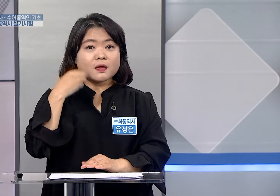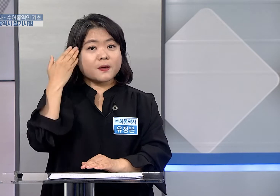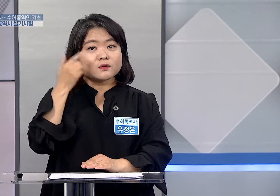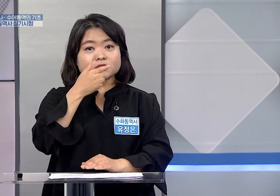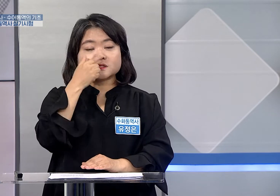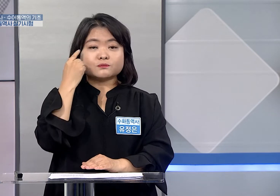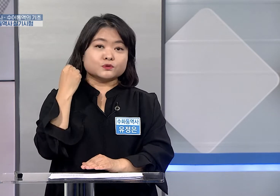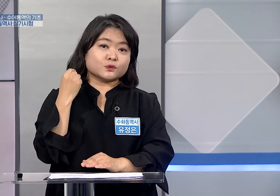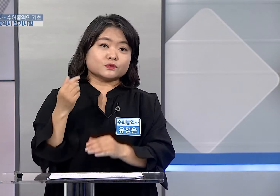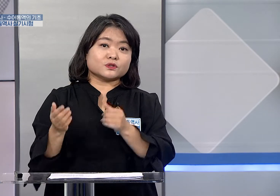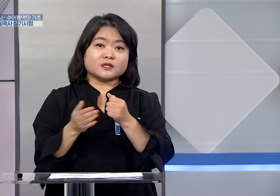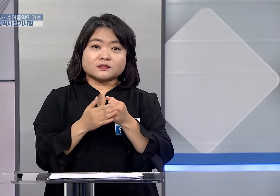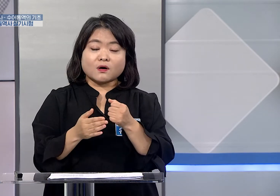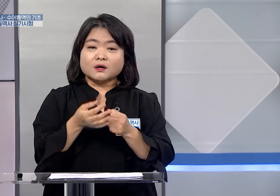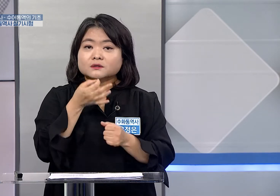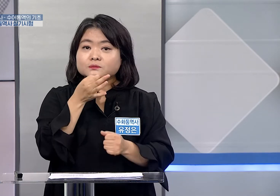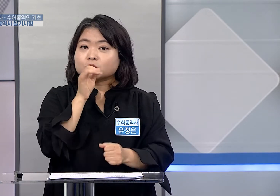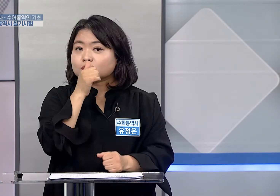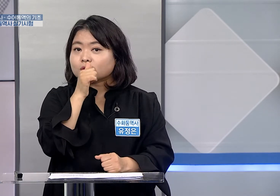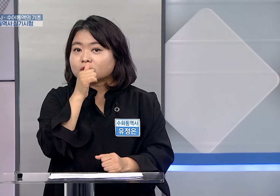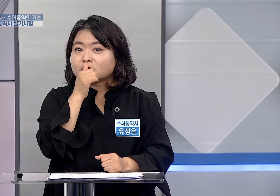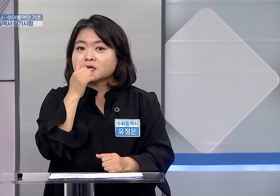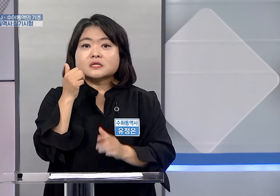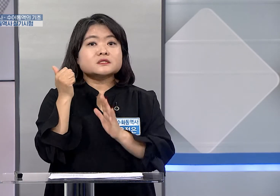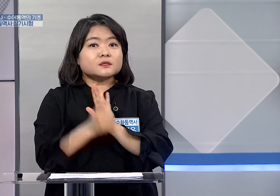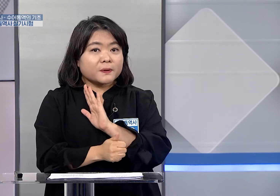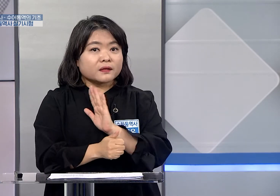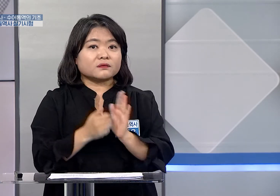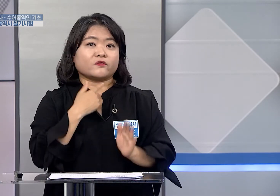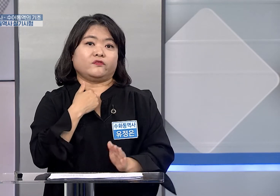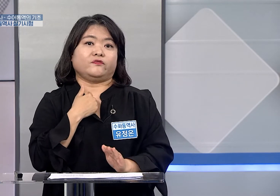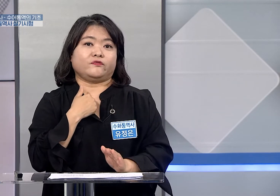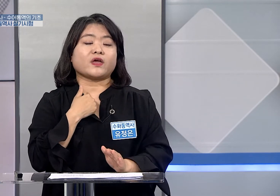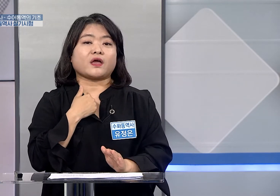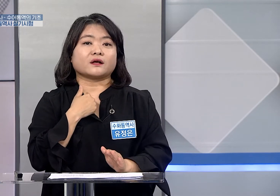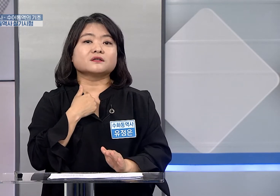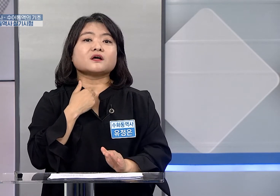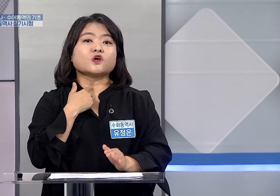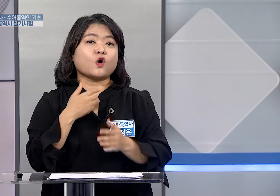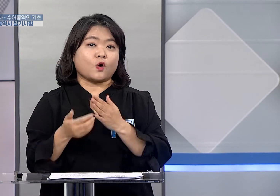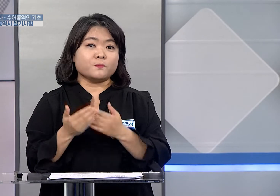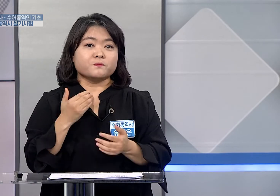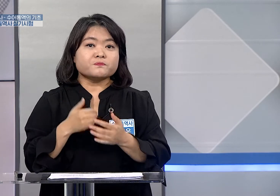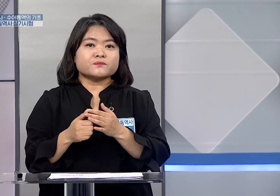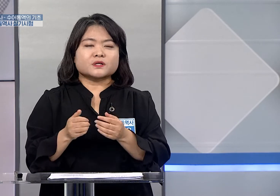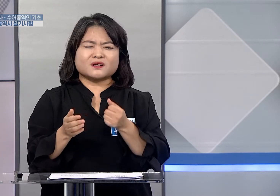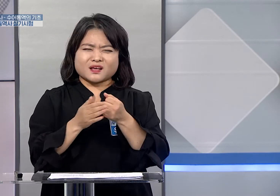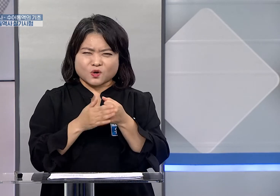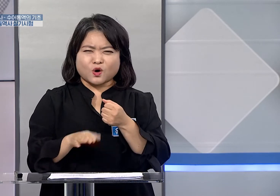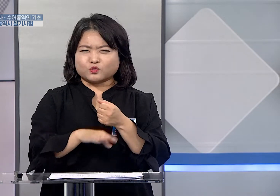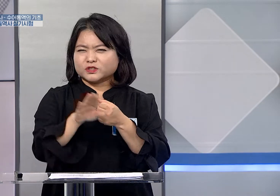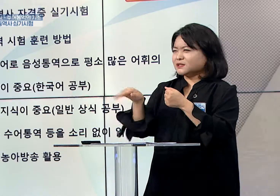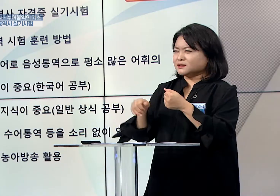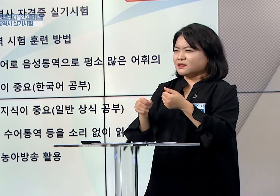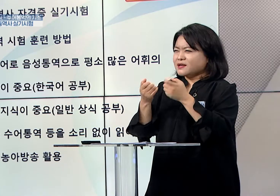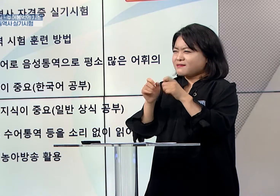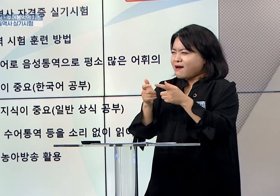배경 지식 부족으로 인해서 음성 통역이 실패했던 그러한 경험. 그래서 우리는